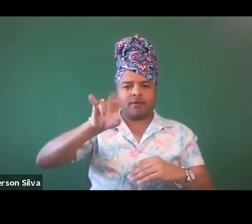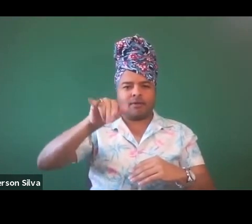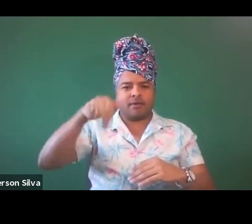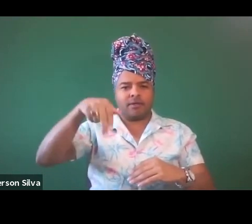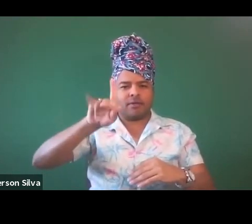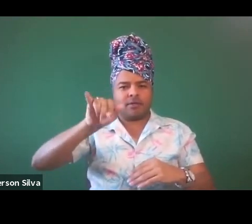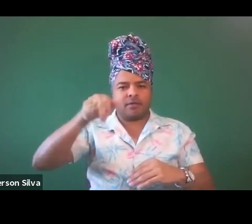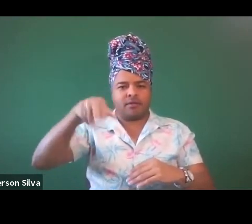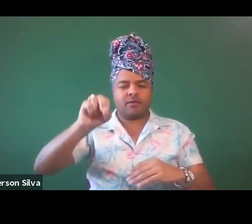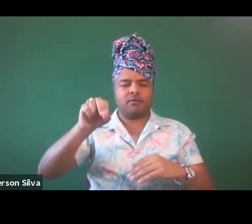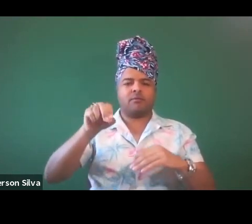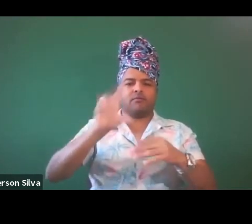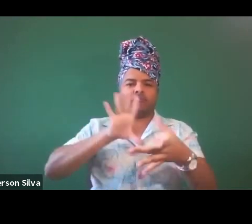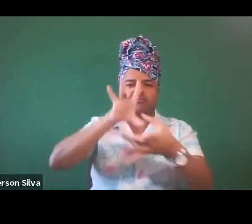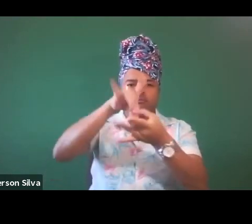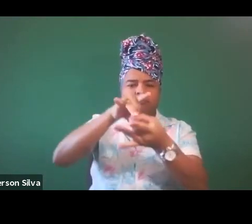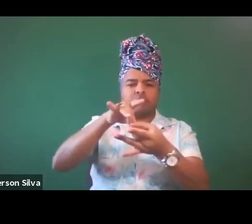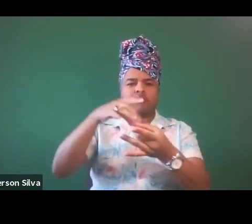Calabria.